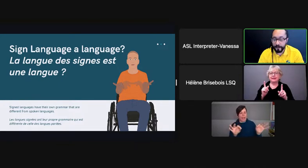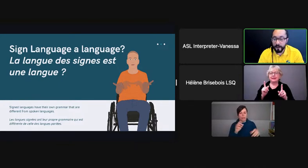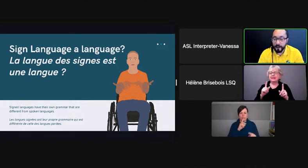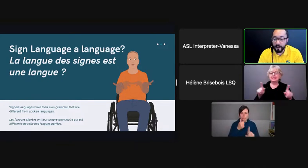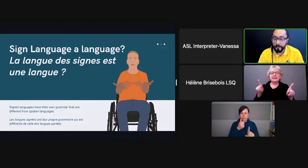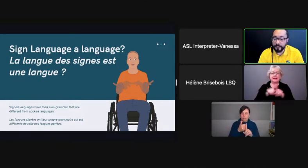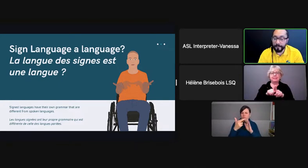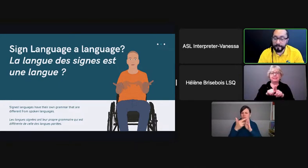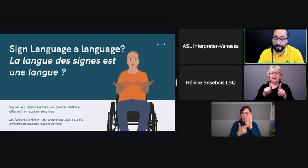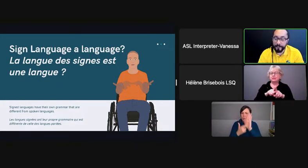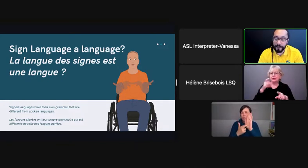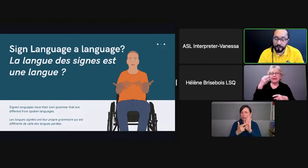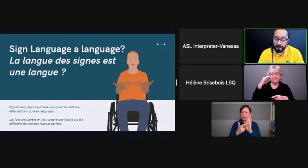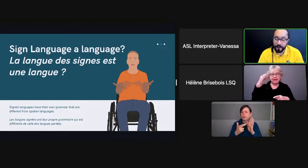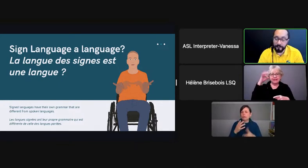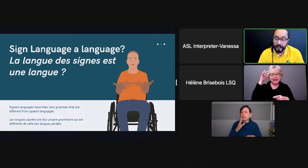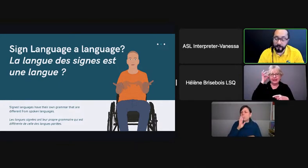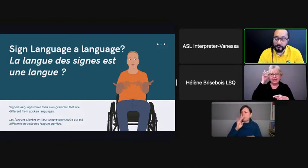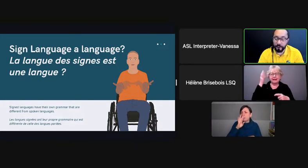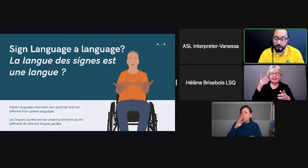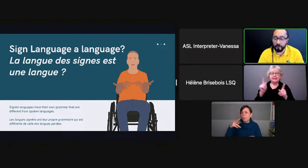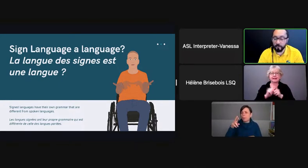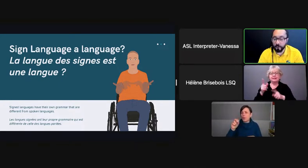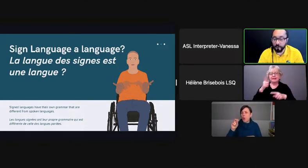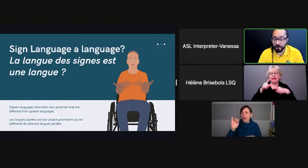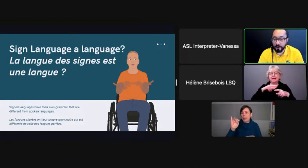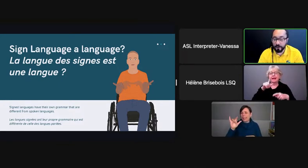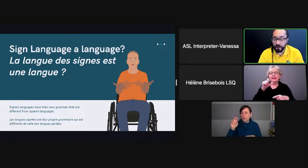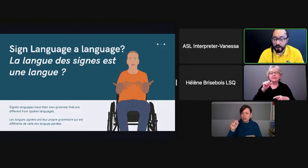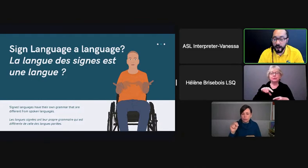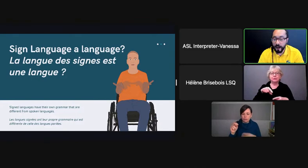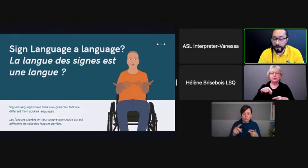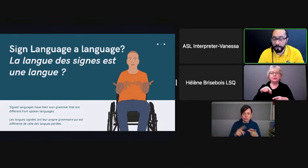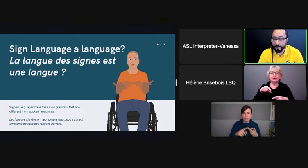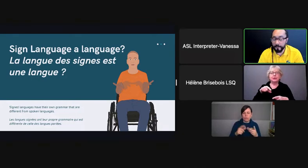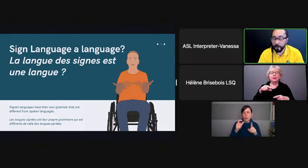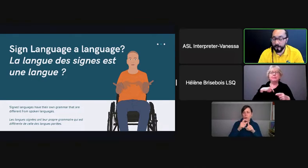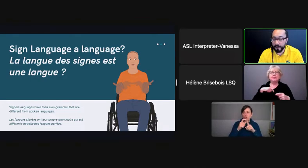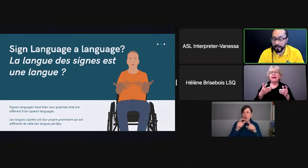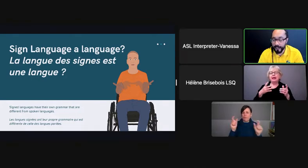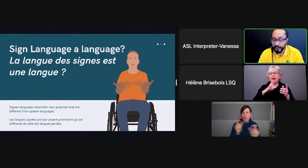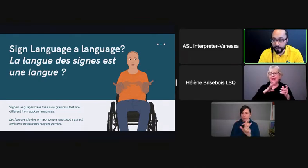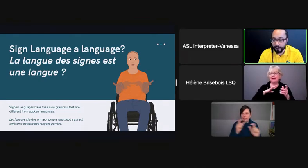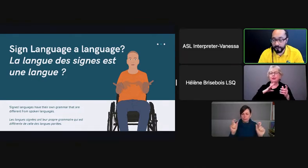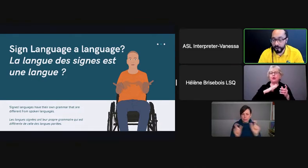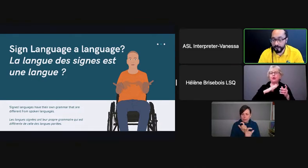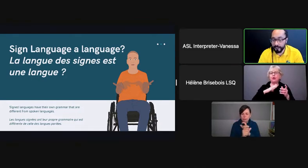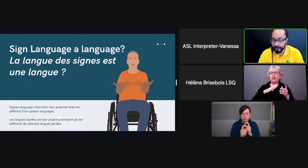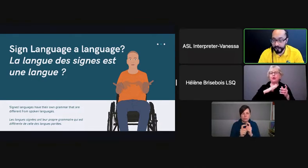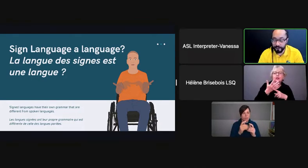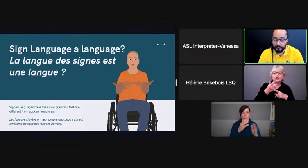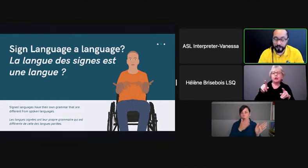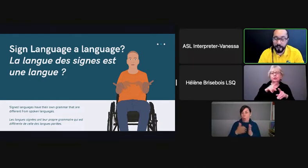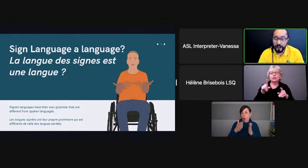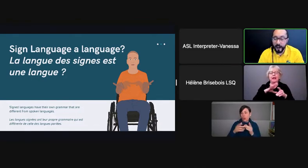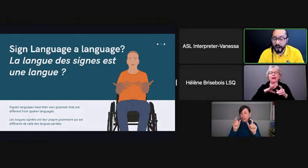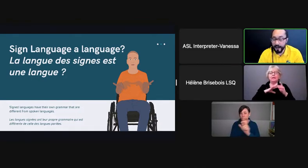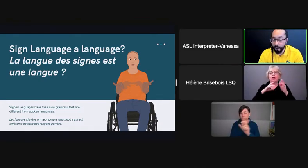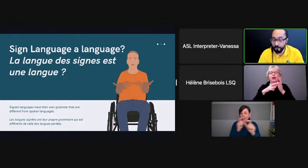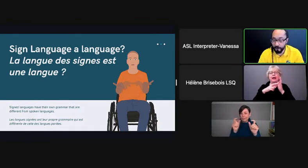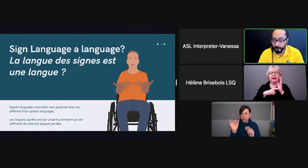chose pour le français et la langue des signes québécoises. Mais certaines des caractéristiques de ces langues ont des règles.